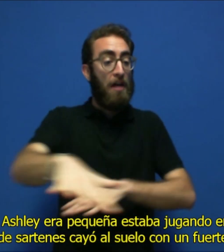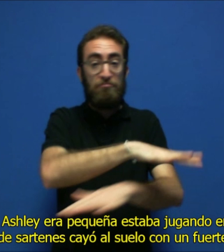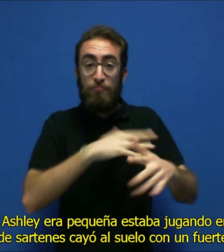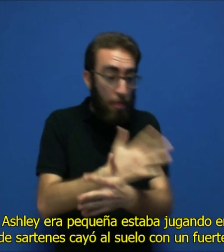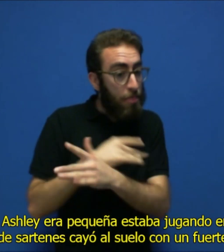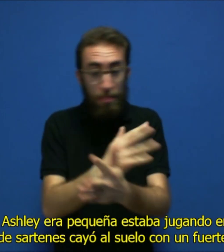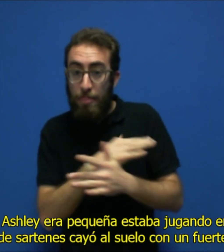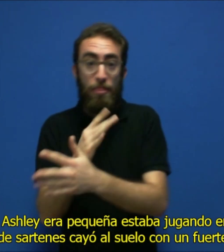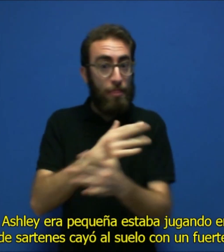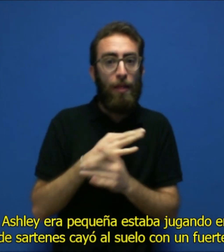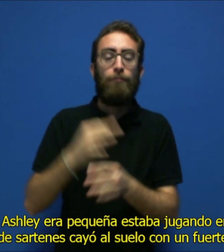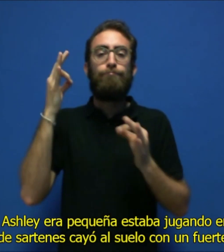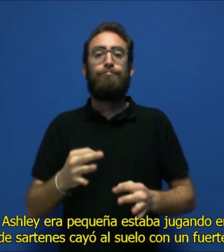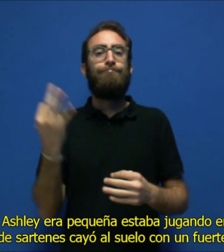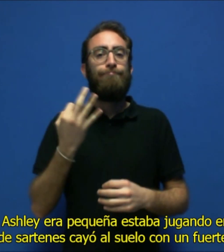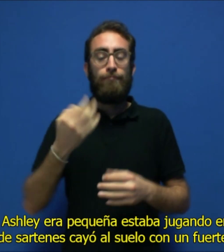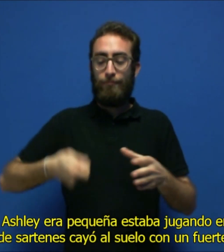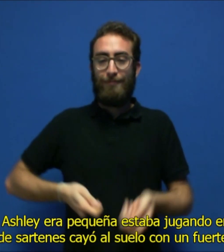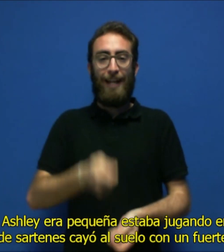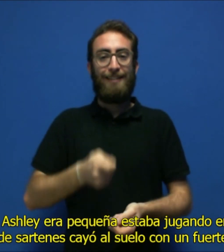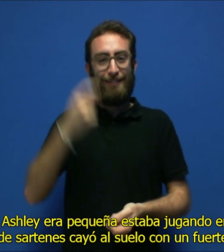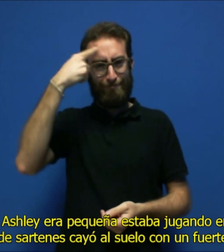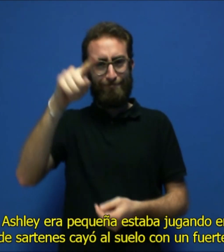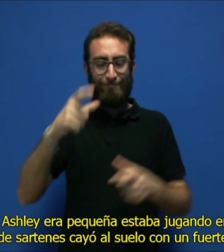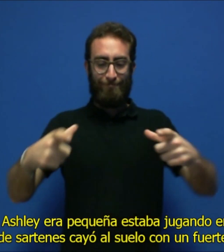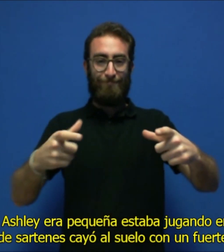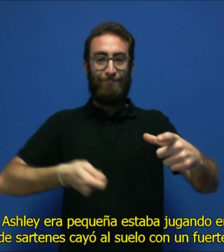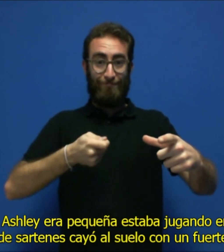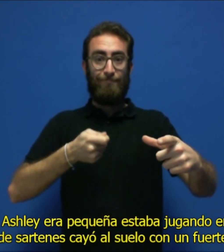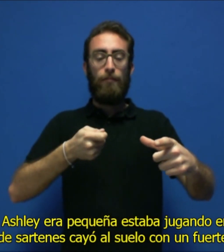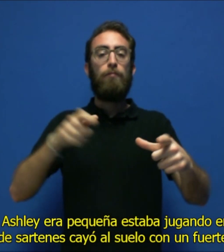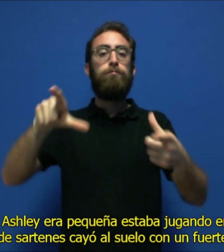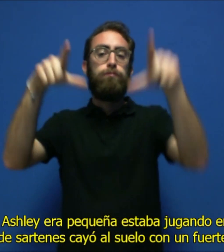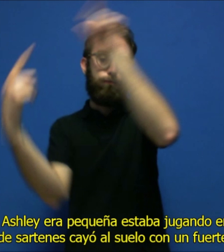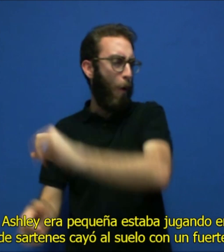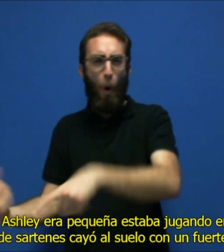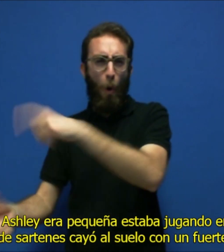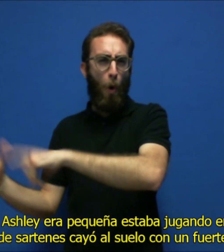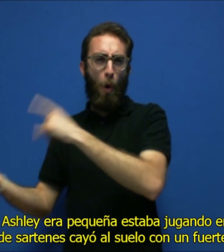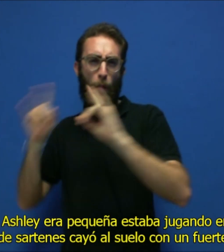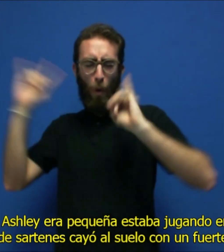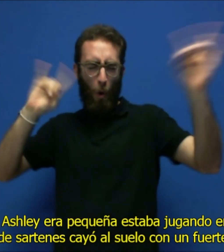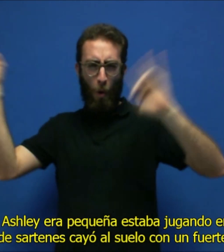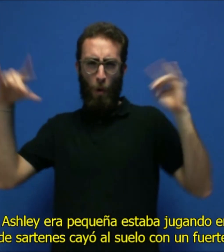estaba jugando en la cocina cuando de repente una pila de